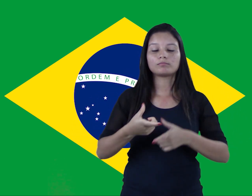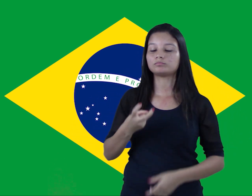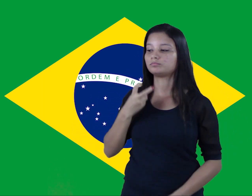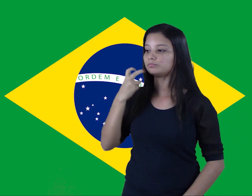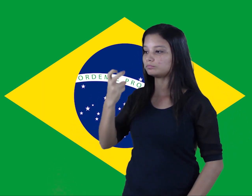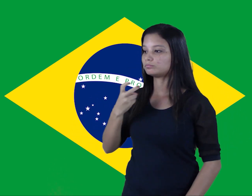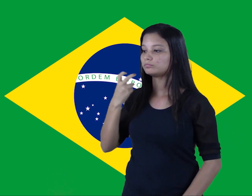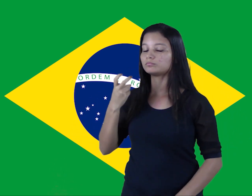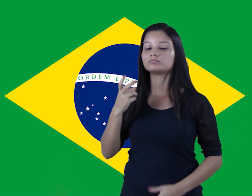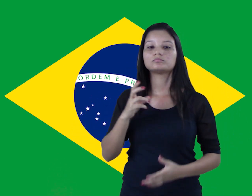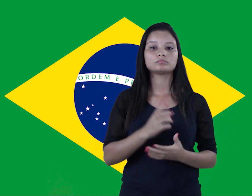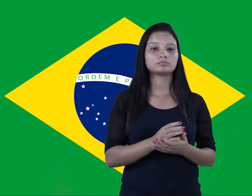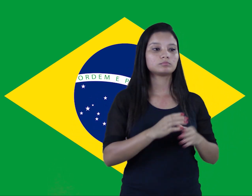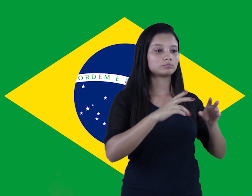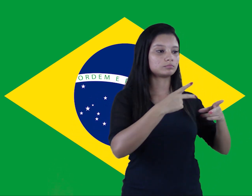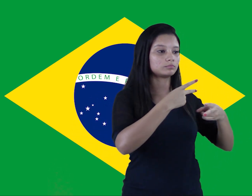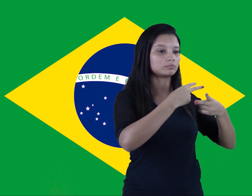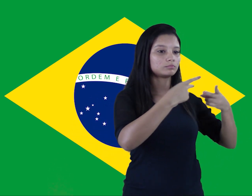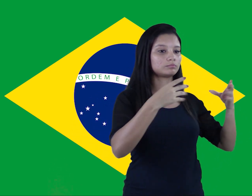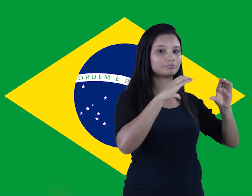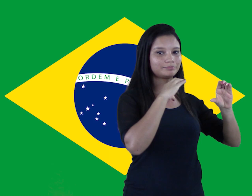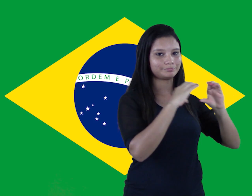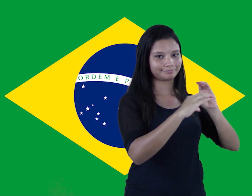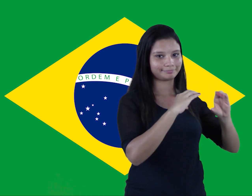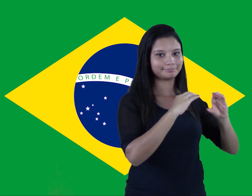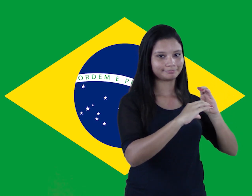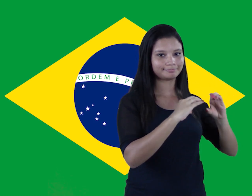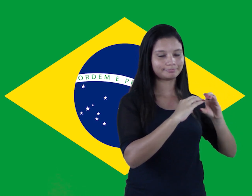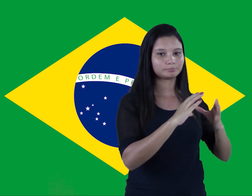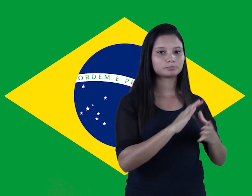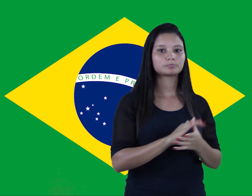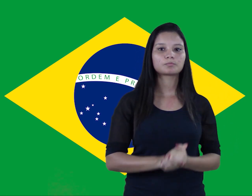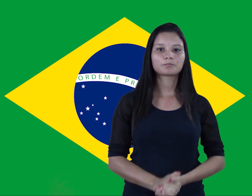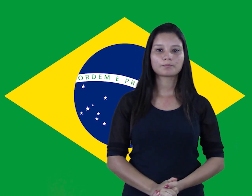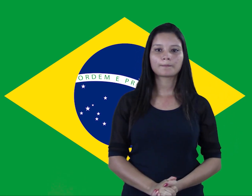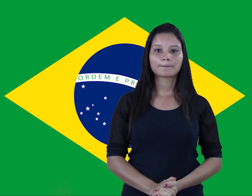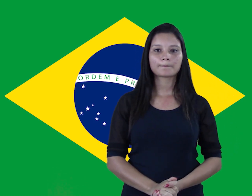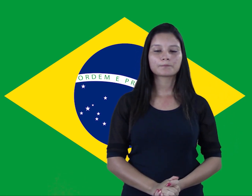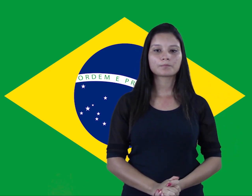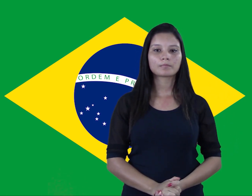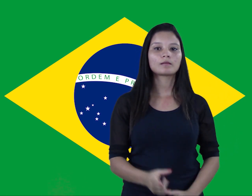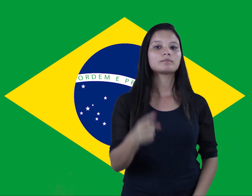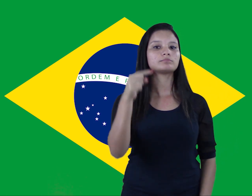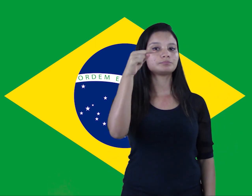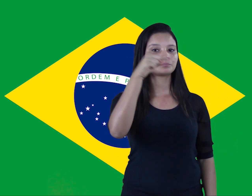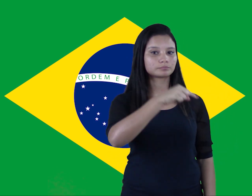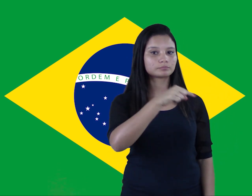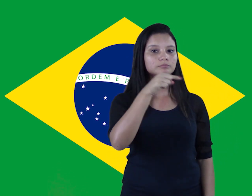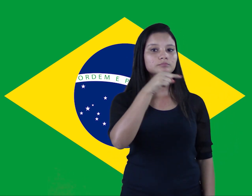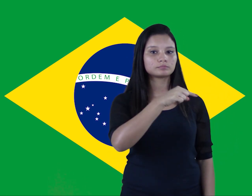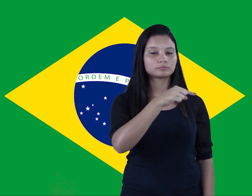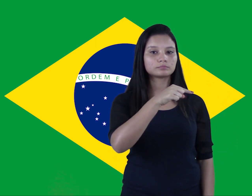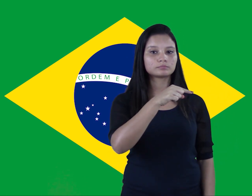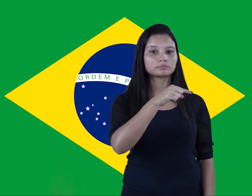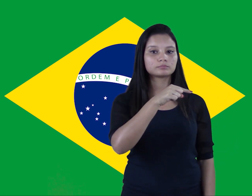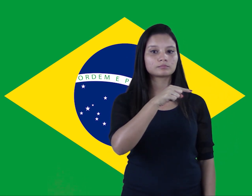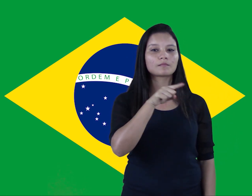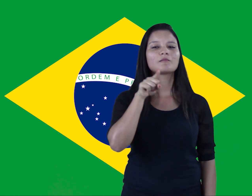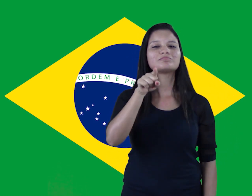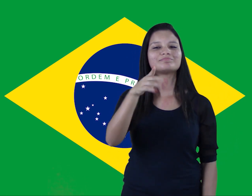tanto nas línguas orais quanto nas outras formas de comunicação. Falando outras formas de comunicação,